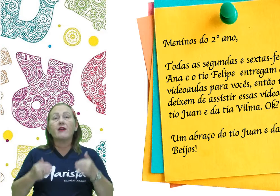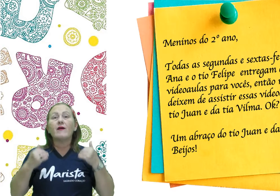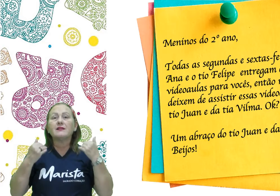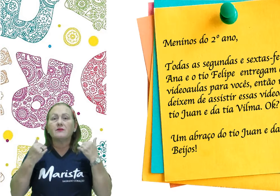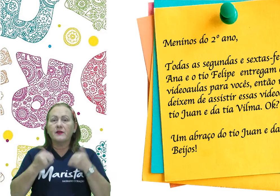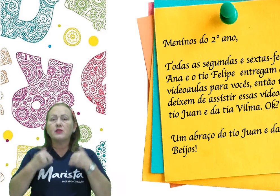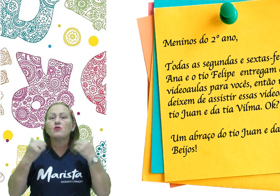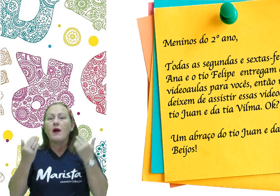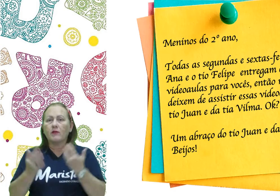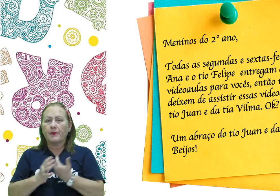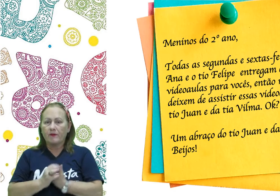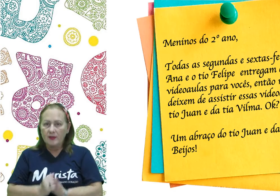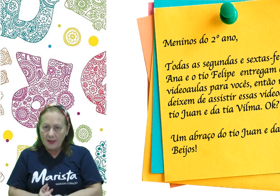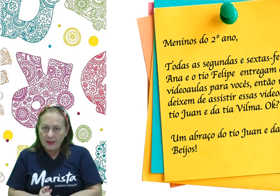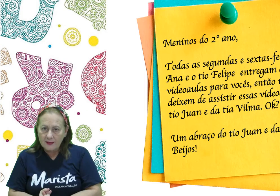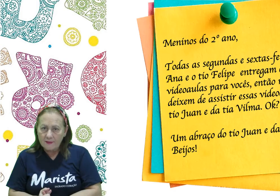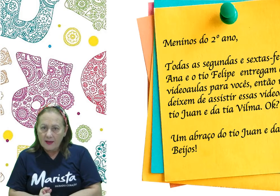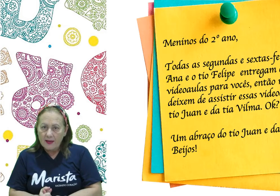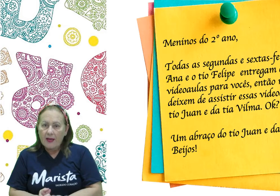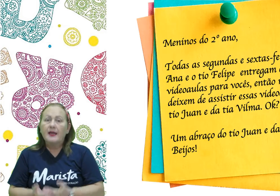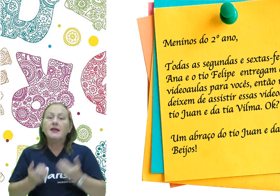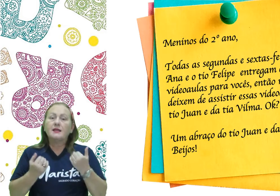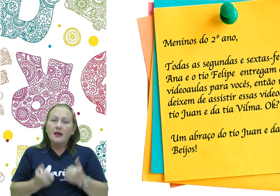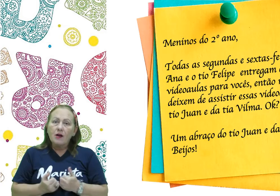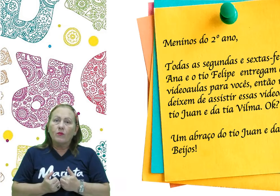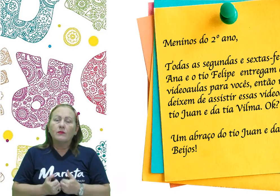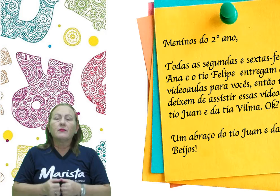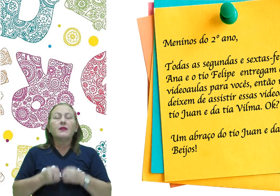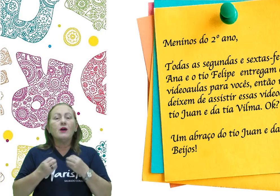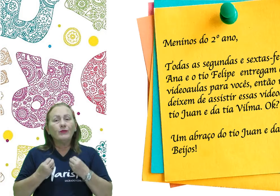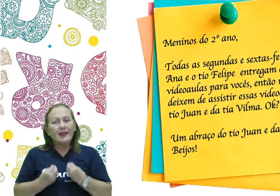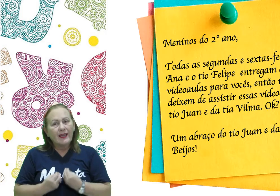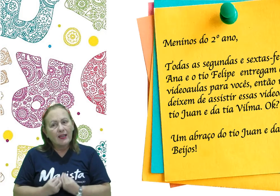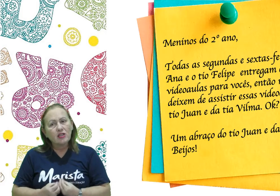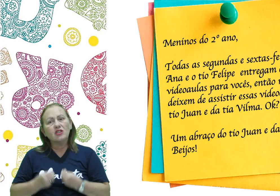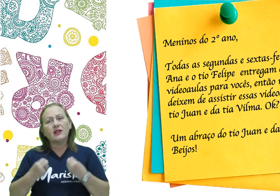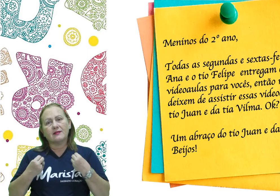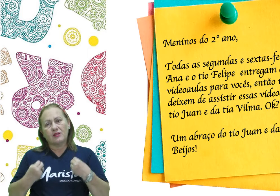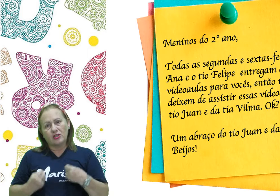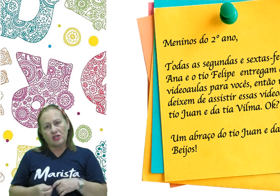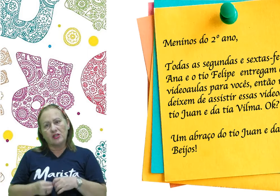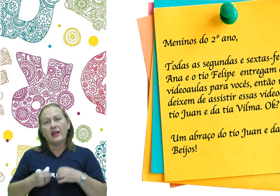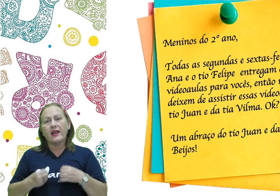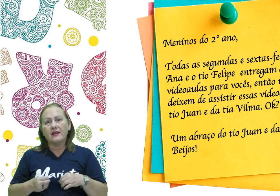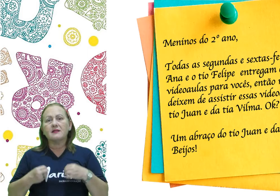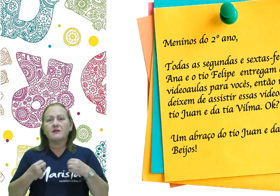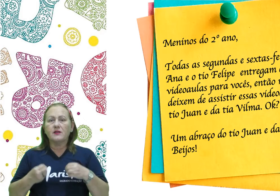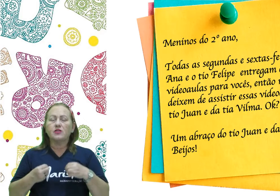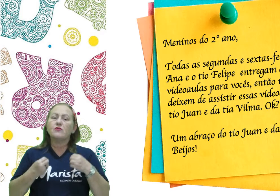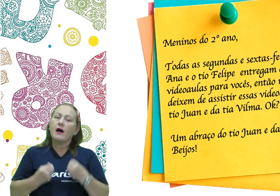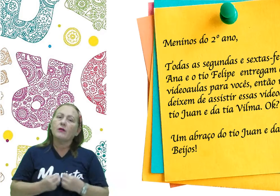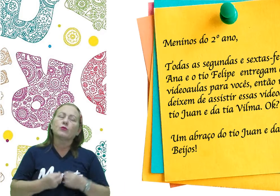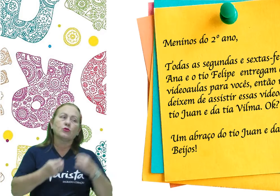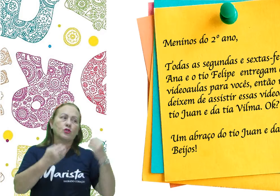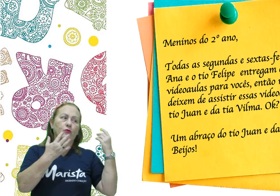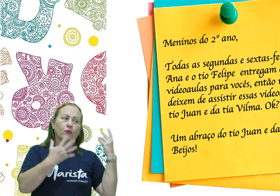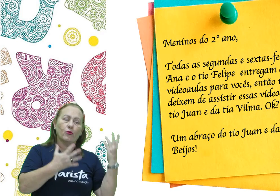as videoaulas para vocês. Então, não deixe de assistir essas videoaulas do tio